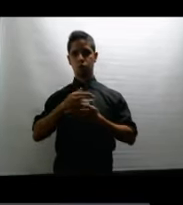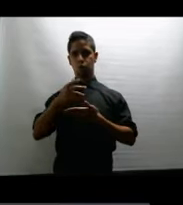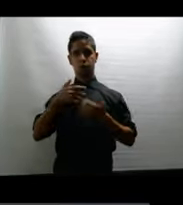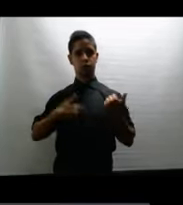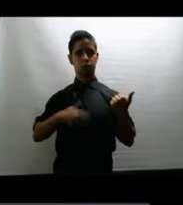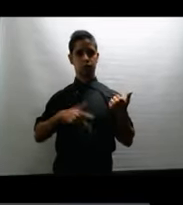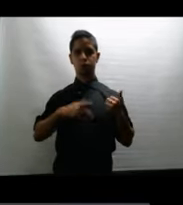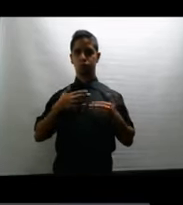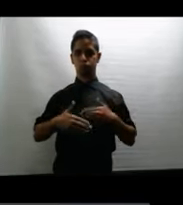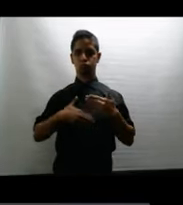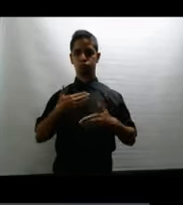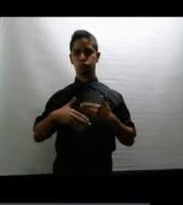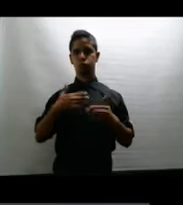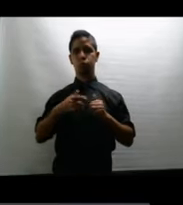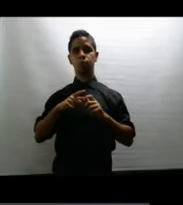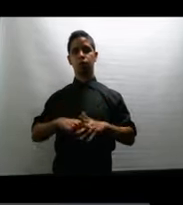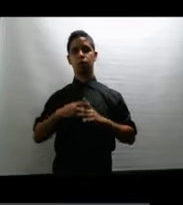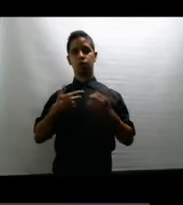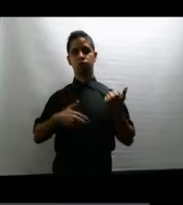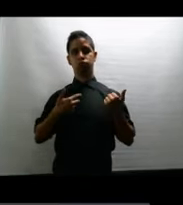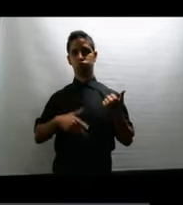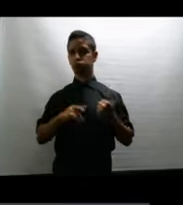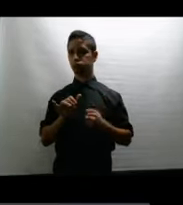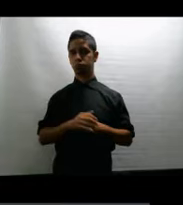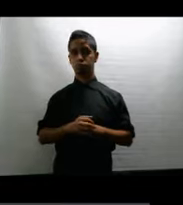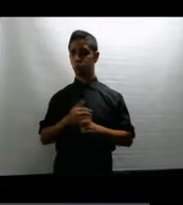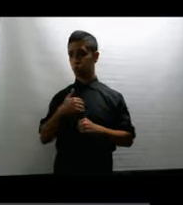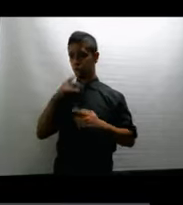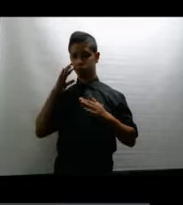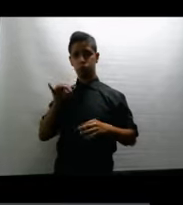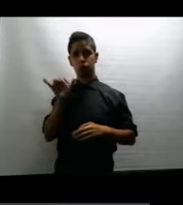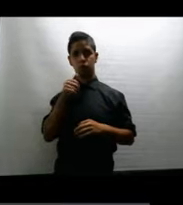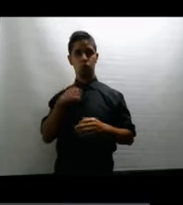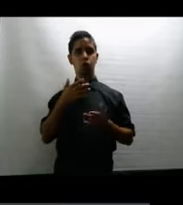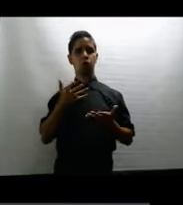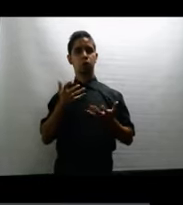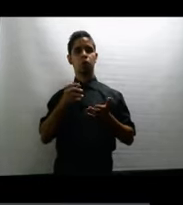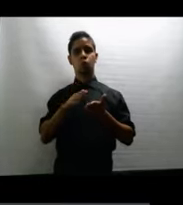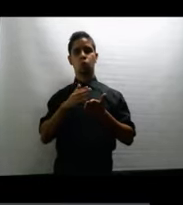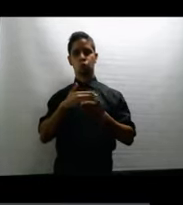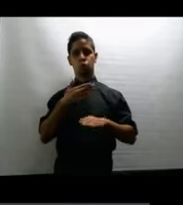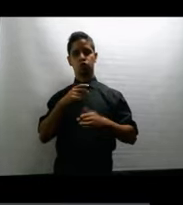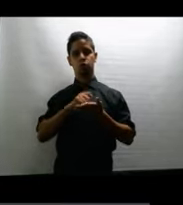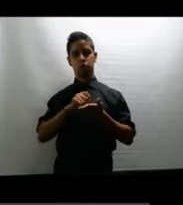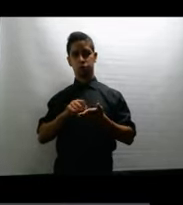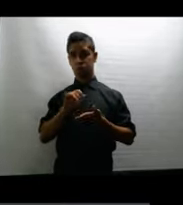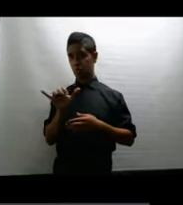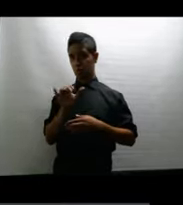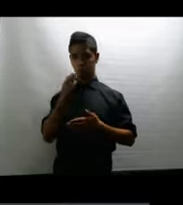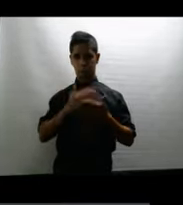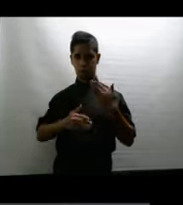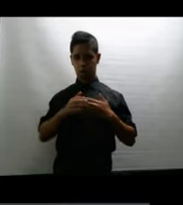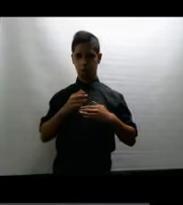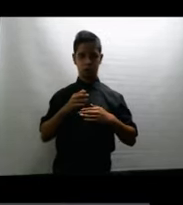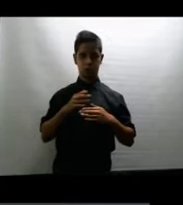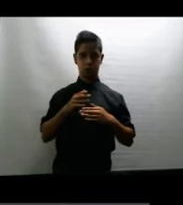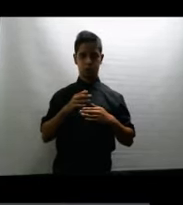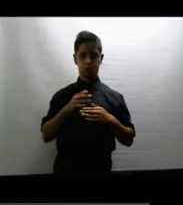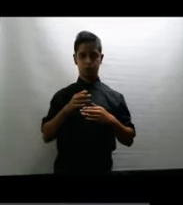empecé a tocar y también decidí, yo quiero escribir canciones. Así que parte de tocar la guitarra no era solo